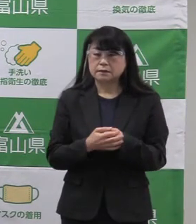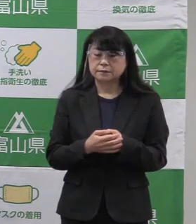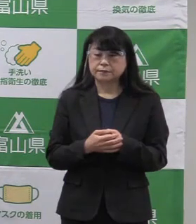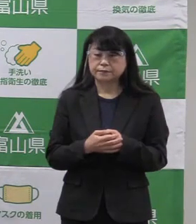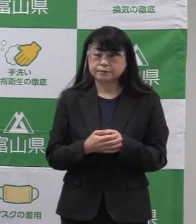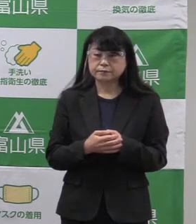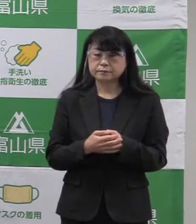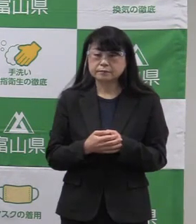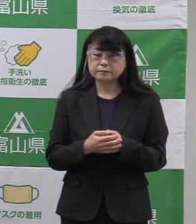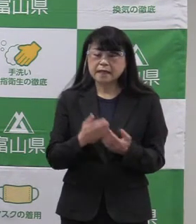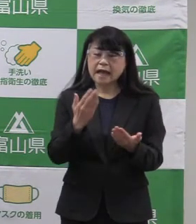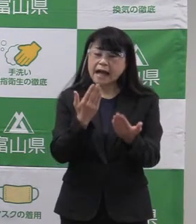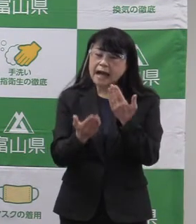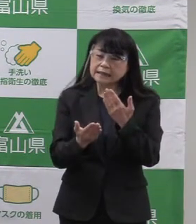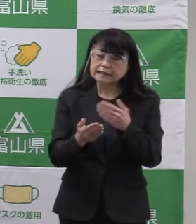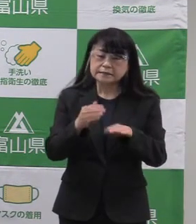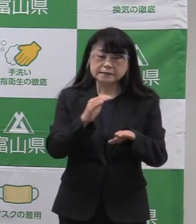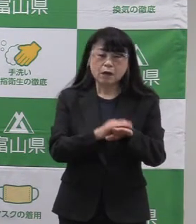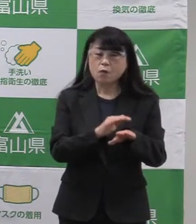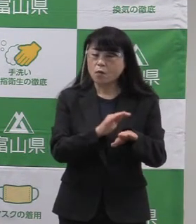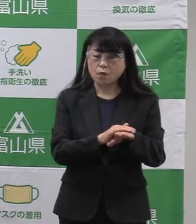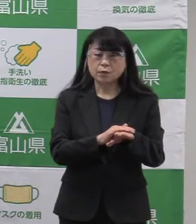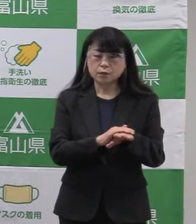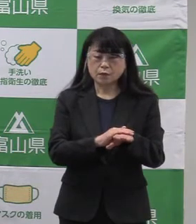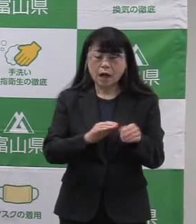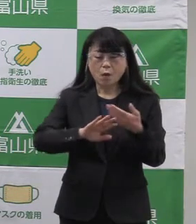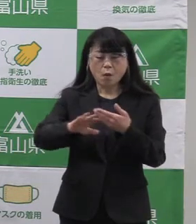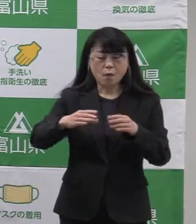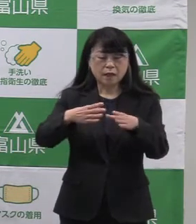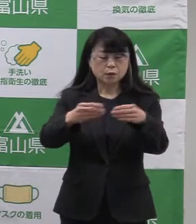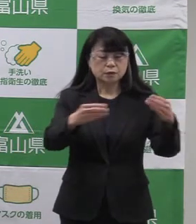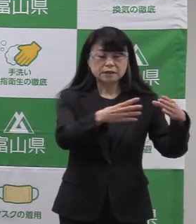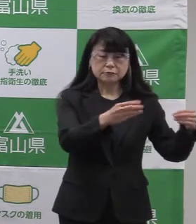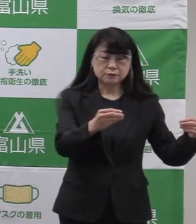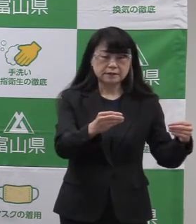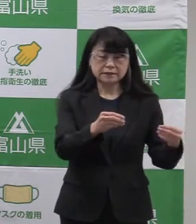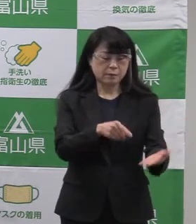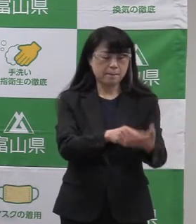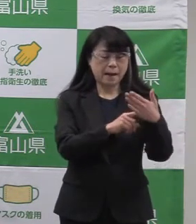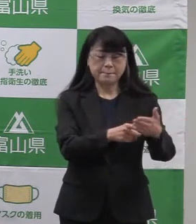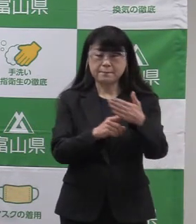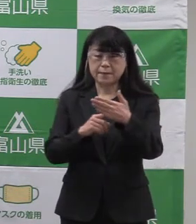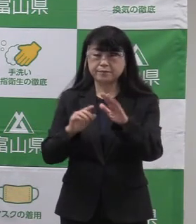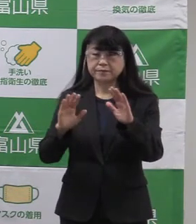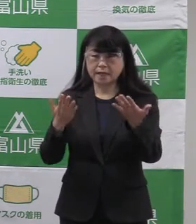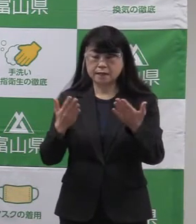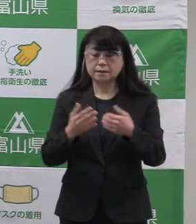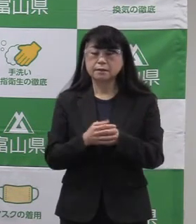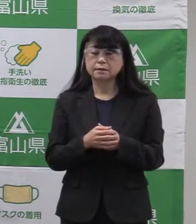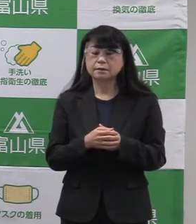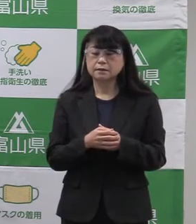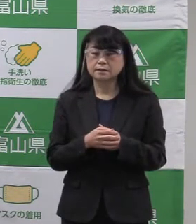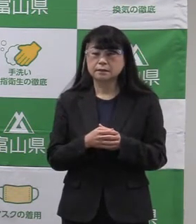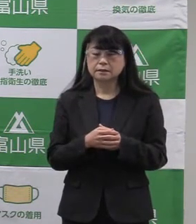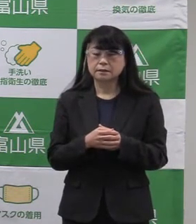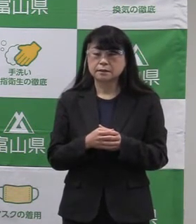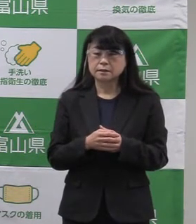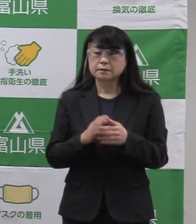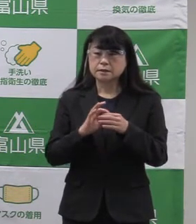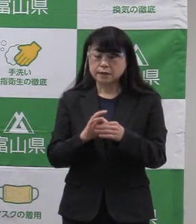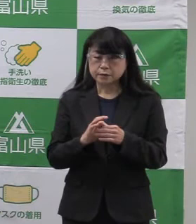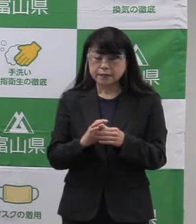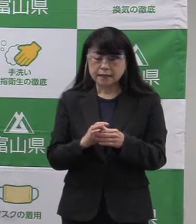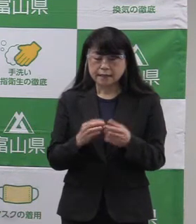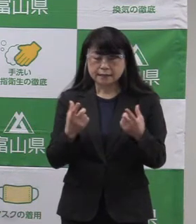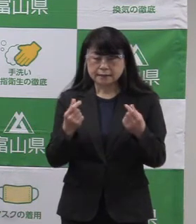明確な打つ手が、他の国でもまだ、示されていませんが、これを、しっかりと見極